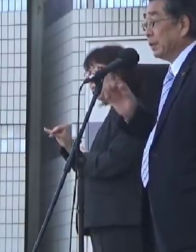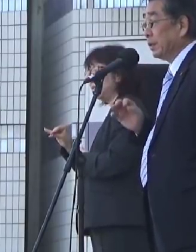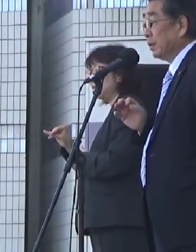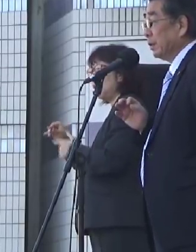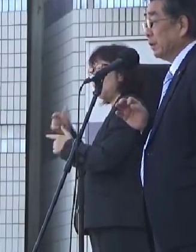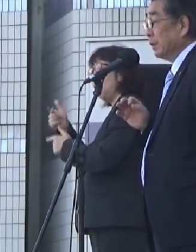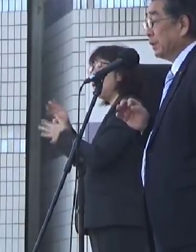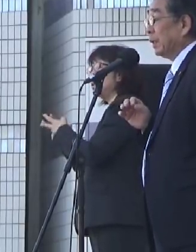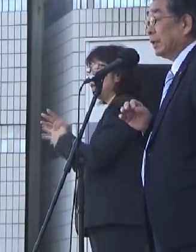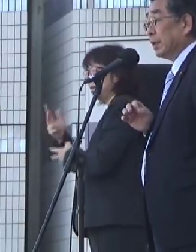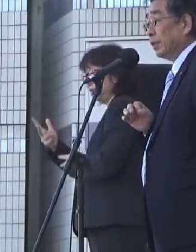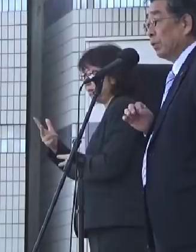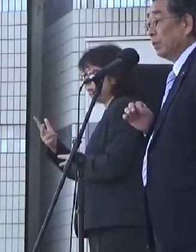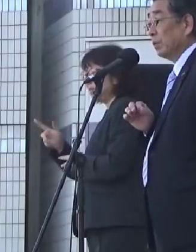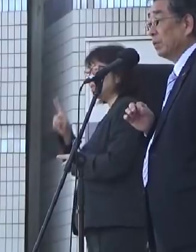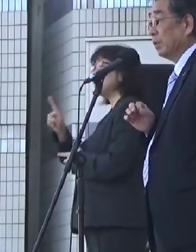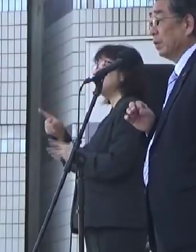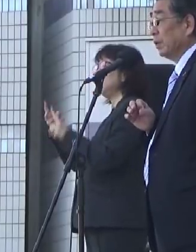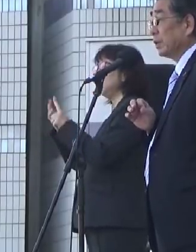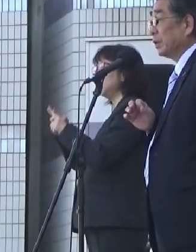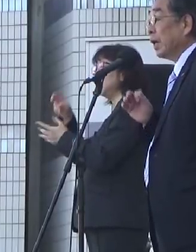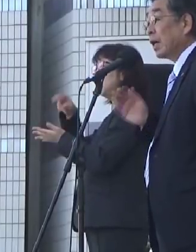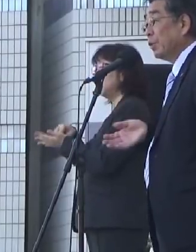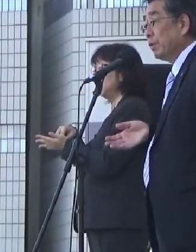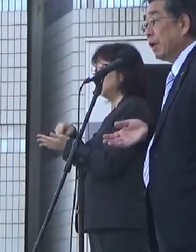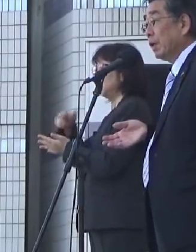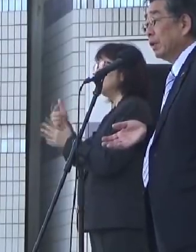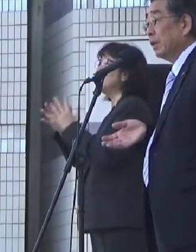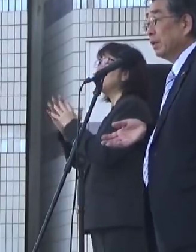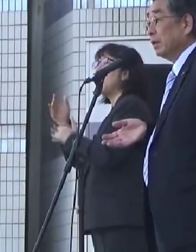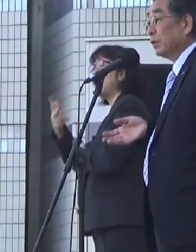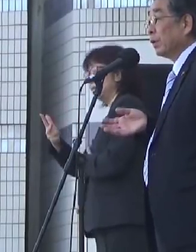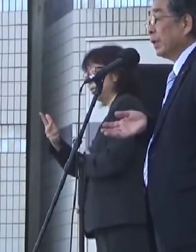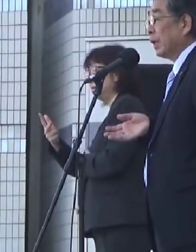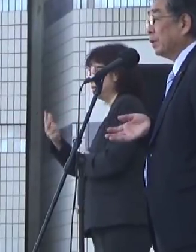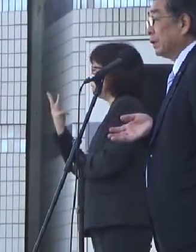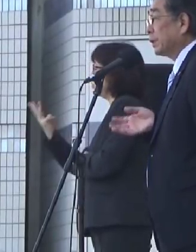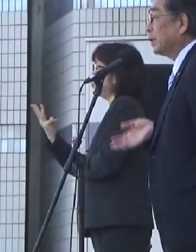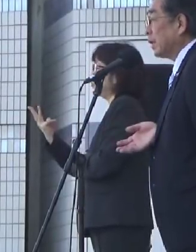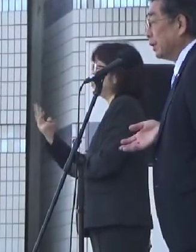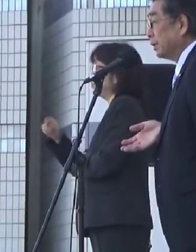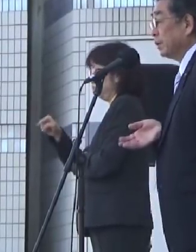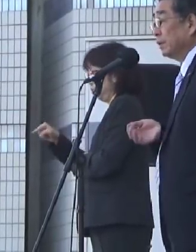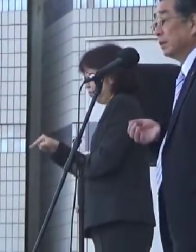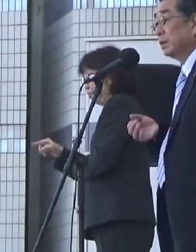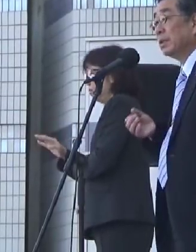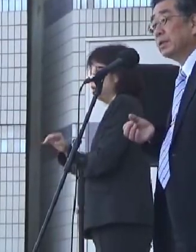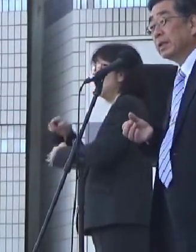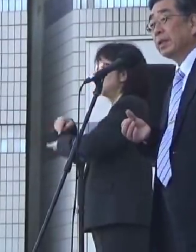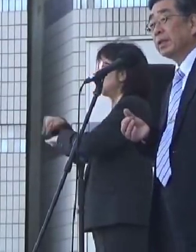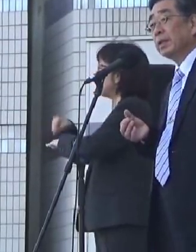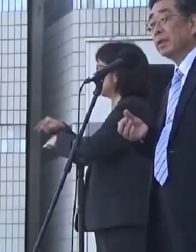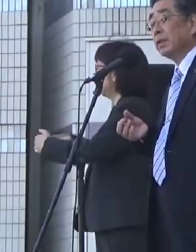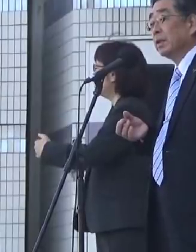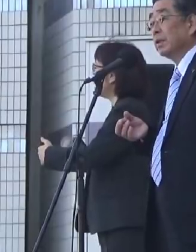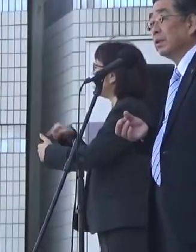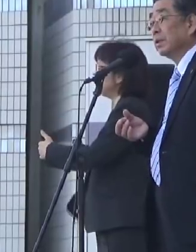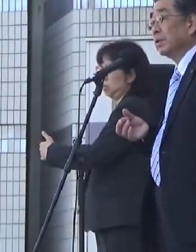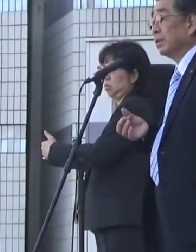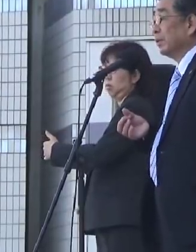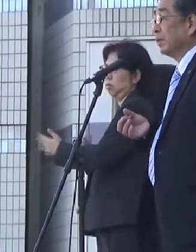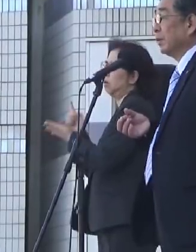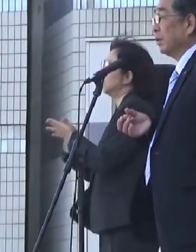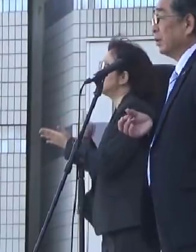近い市なんですけども、しかし中身はその計画はスカスカです。全然